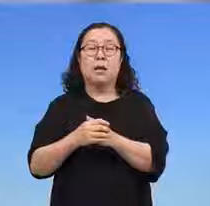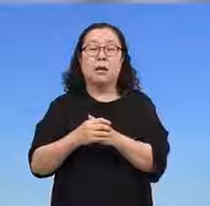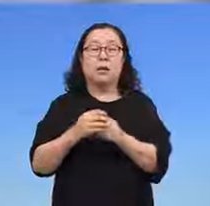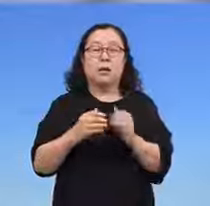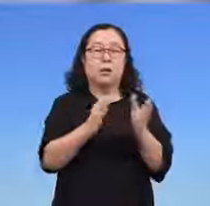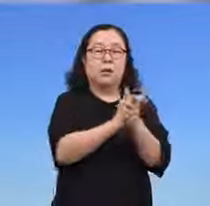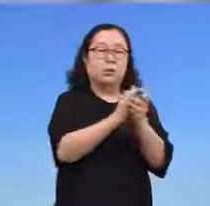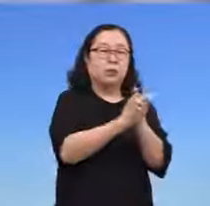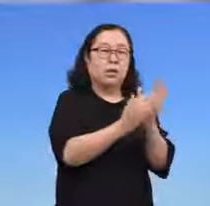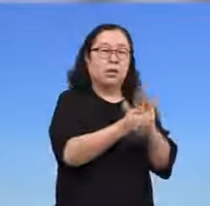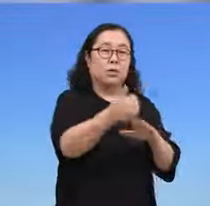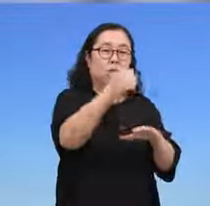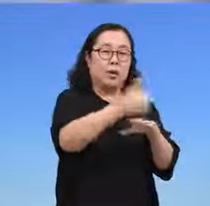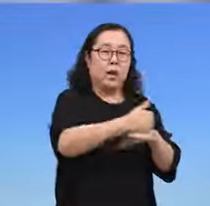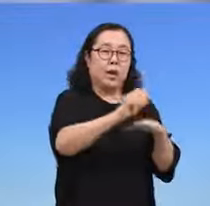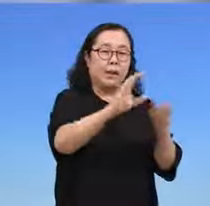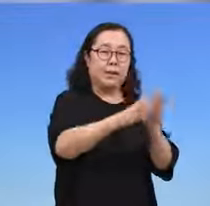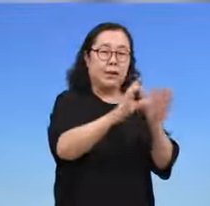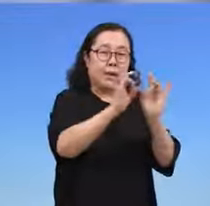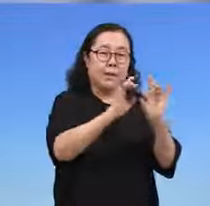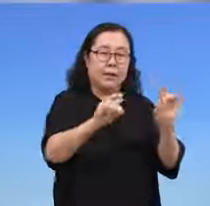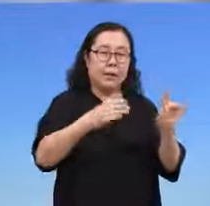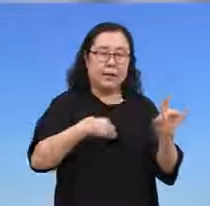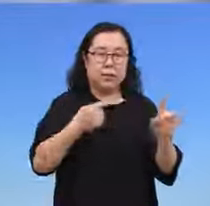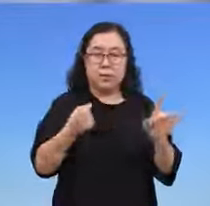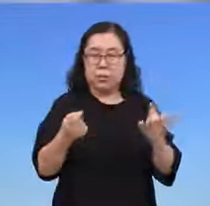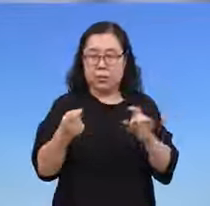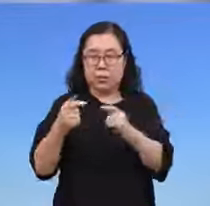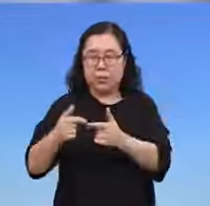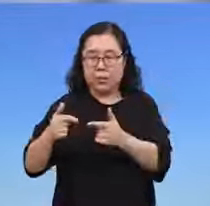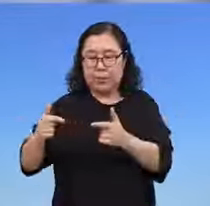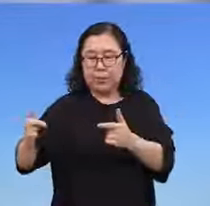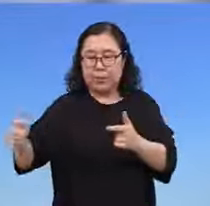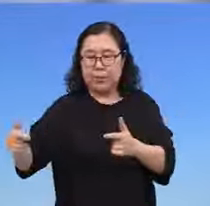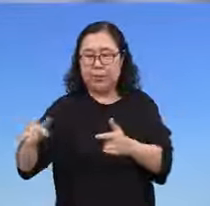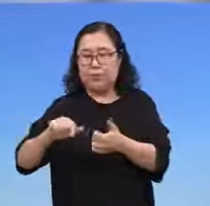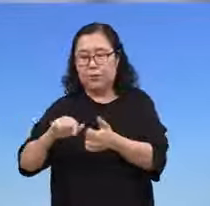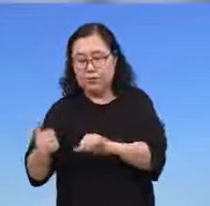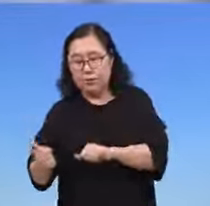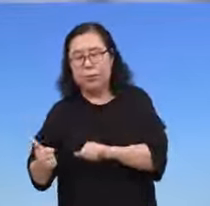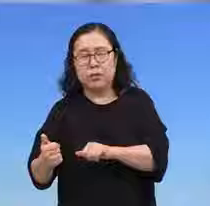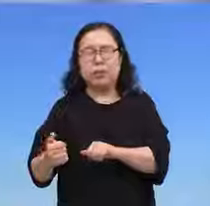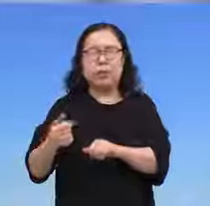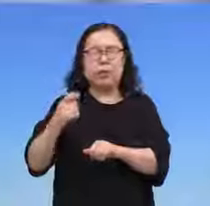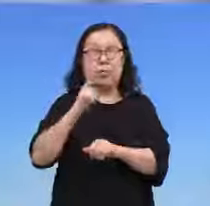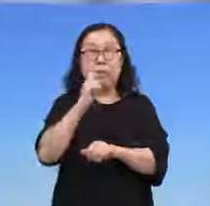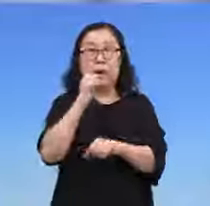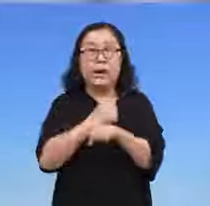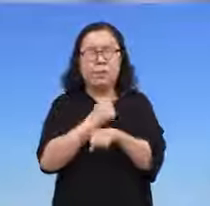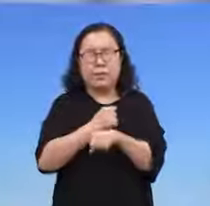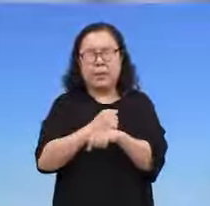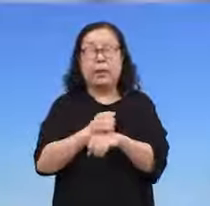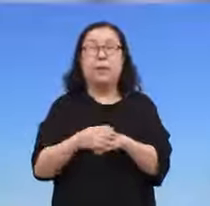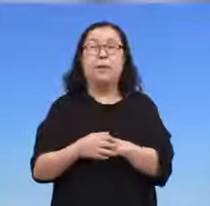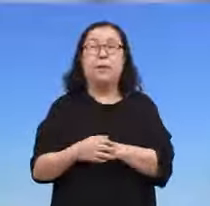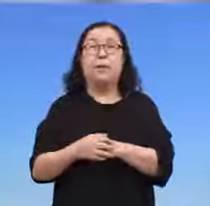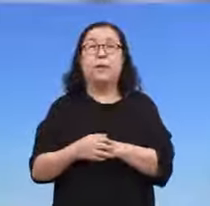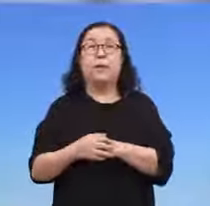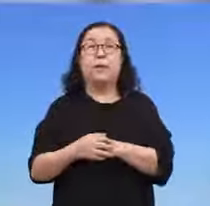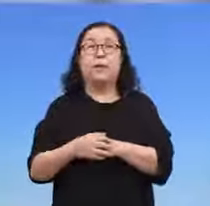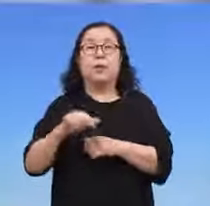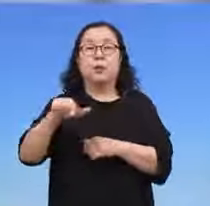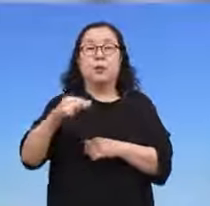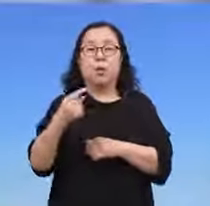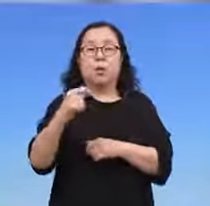조금씩 죽는다. 이건 좀 과장된 표현이지만 바탕은 진실이라 생각을 해요. 저는요, 이